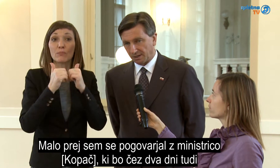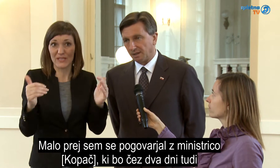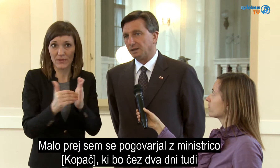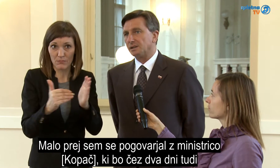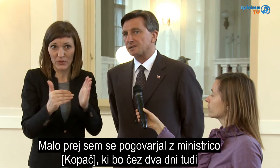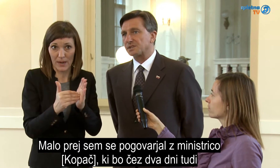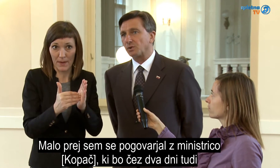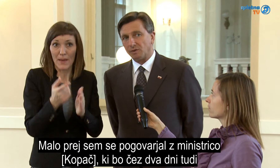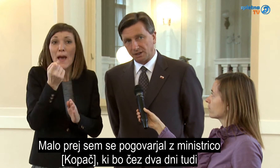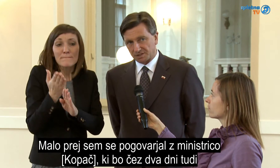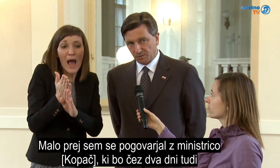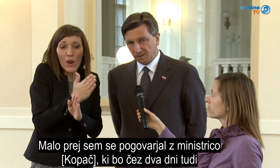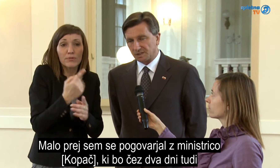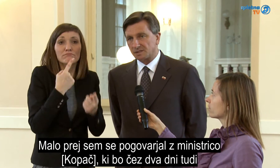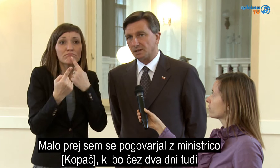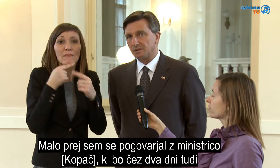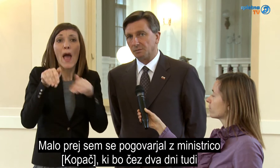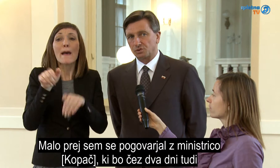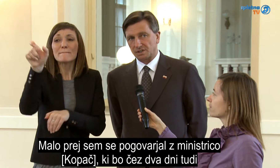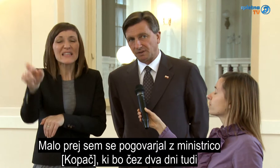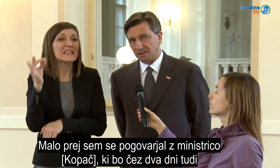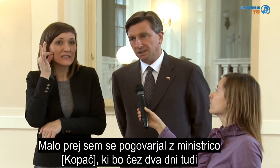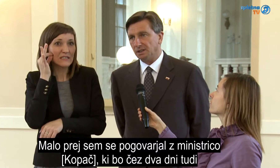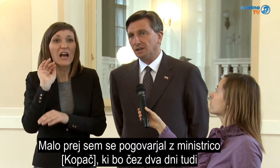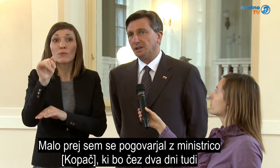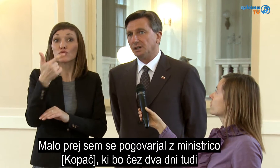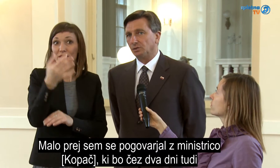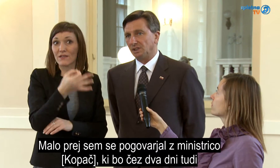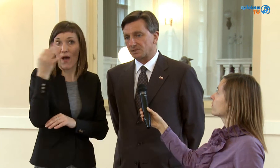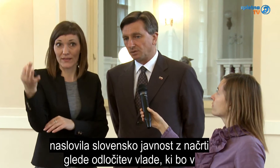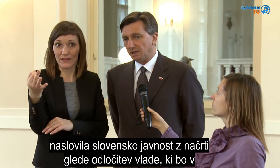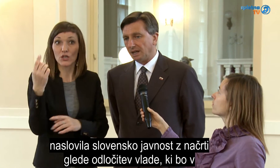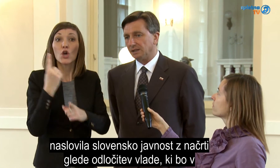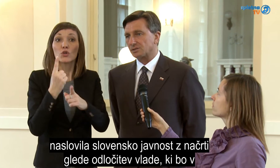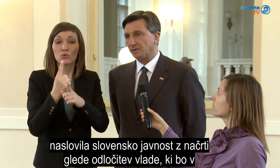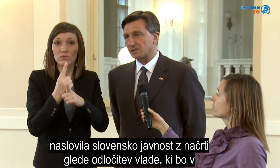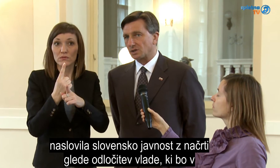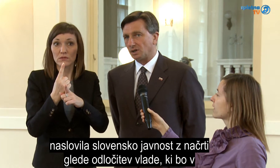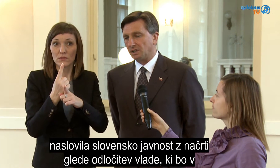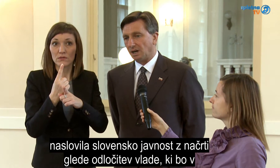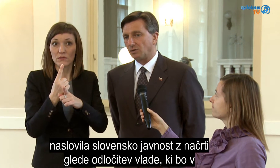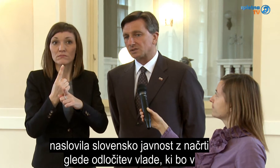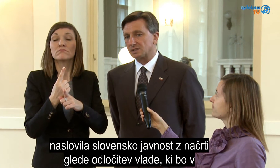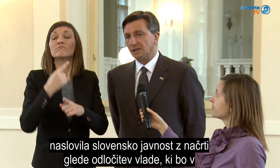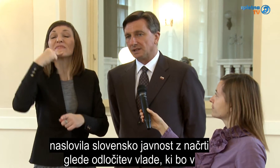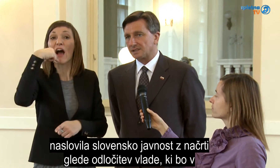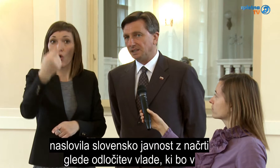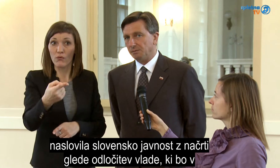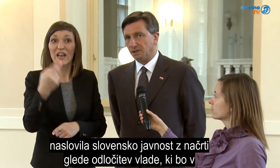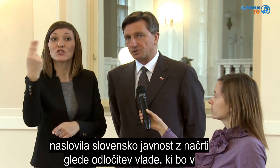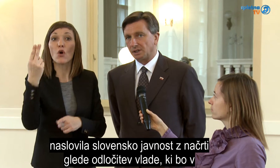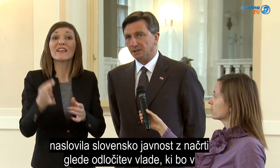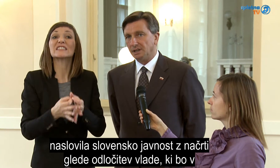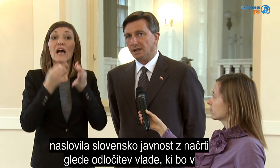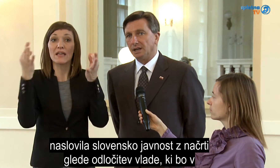prej sem se pogovarjal z ministrico, ki bo čez 2 dni tudi naslovila slovensko javnost za